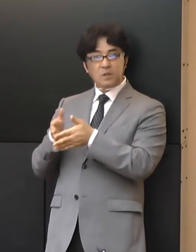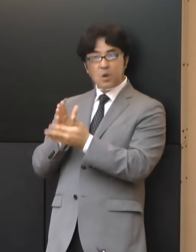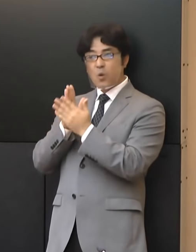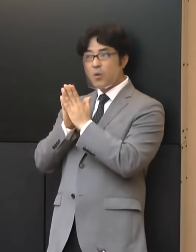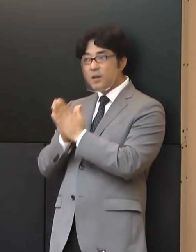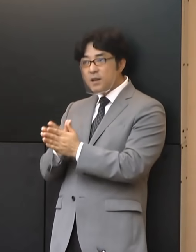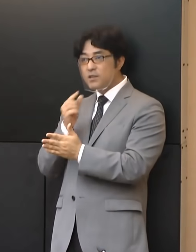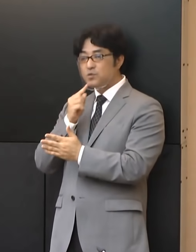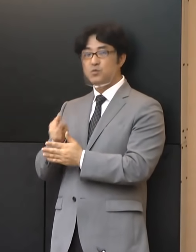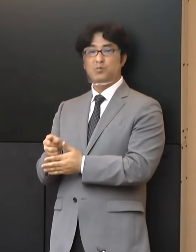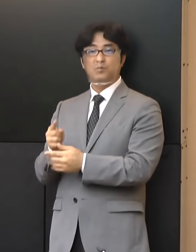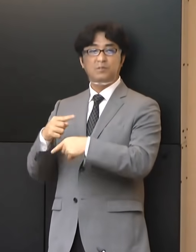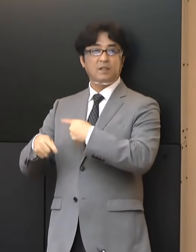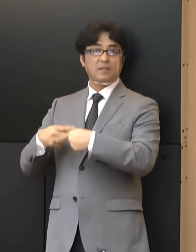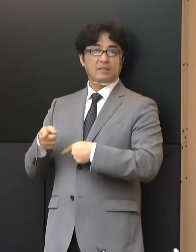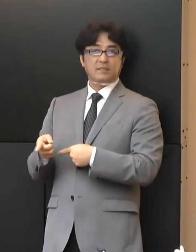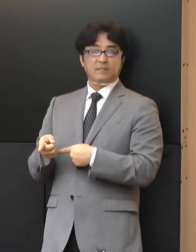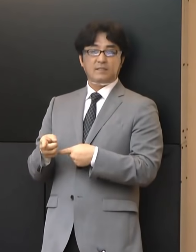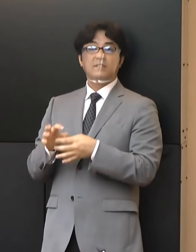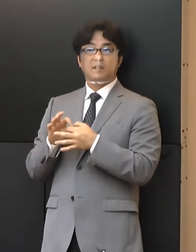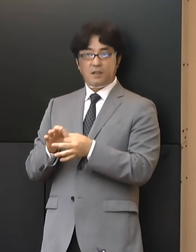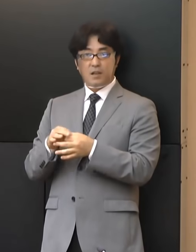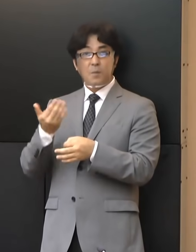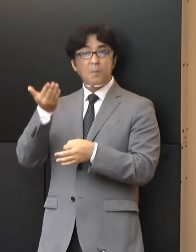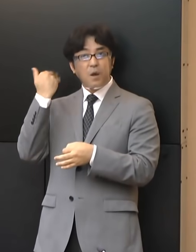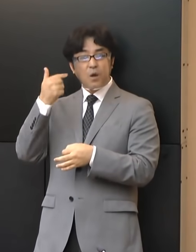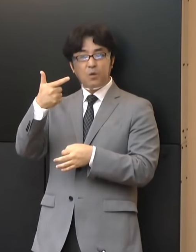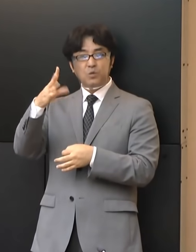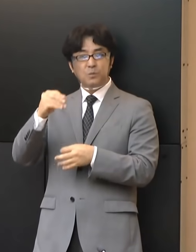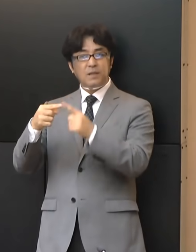ですね、当初、6万人余りの